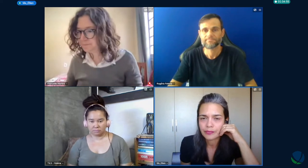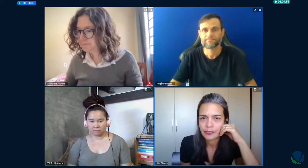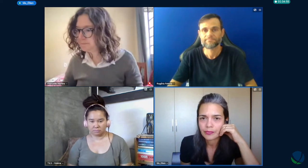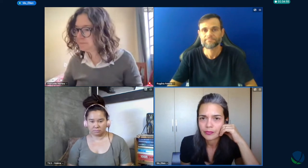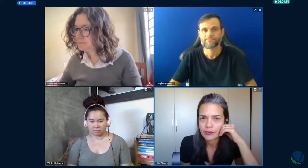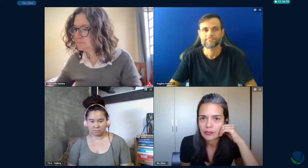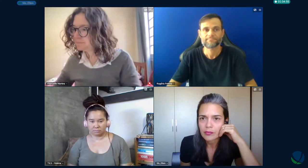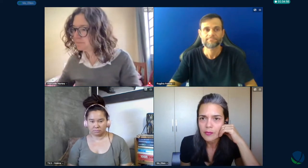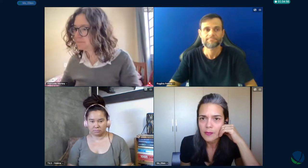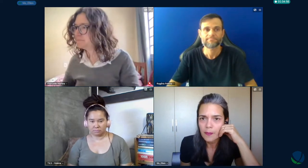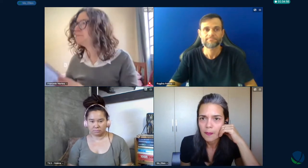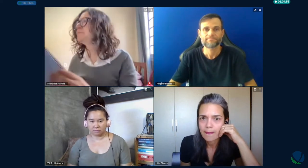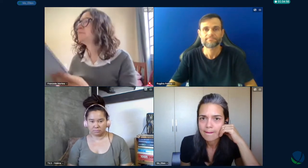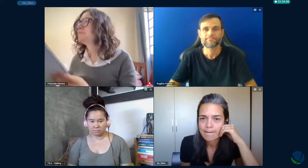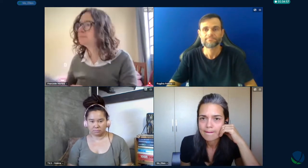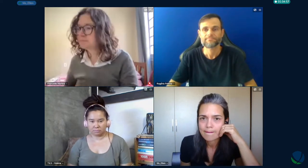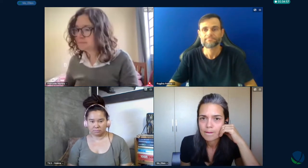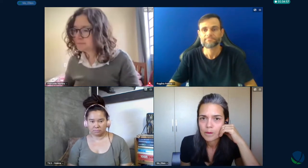Brasil.